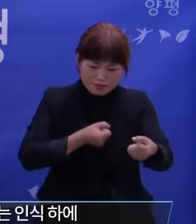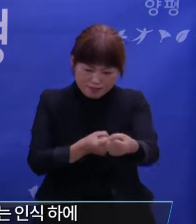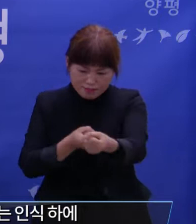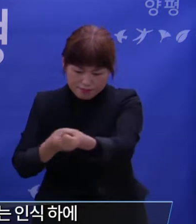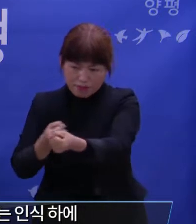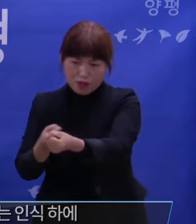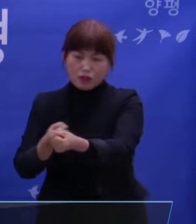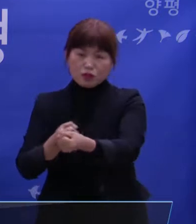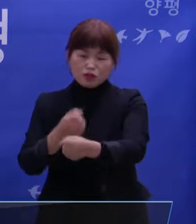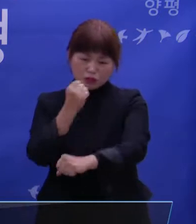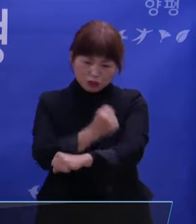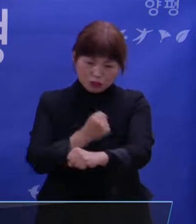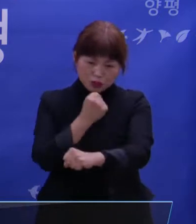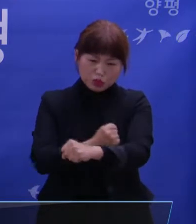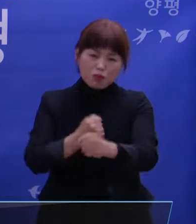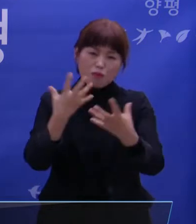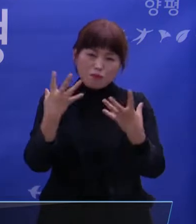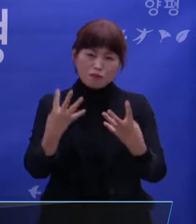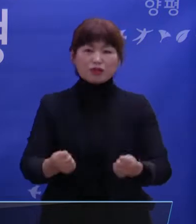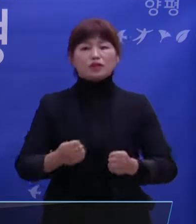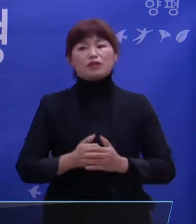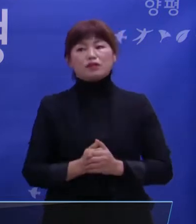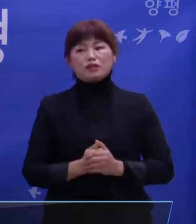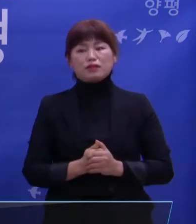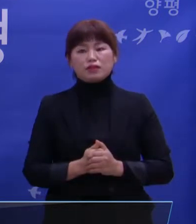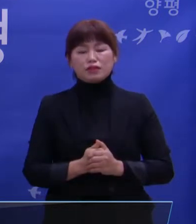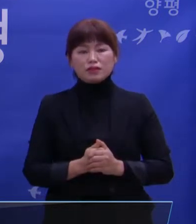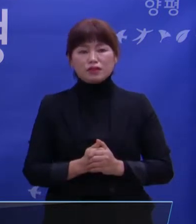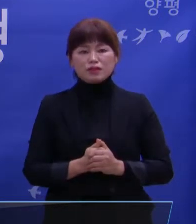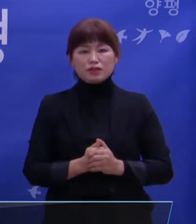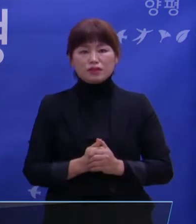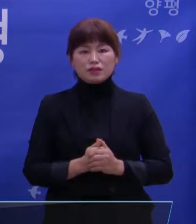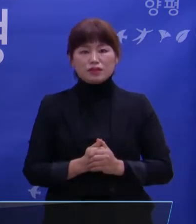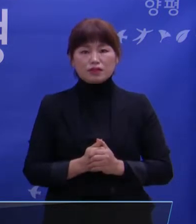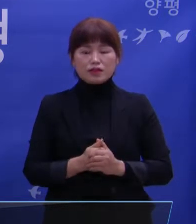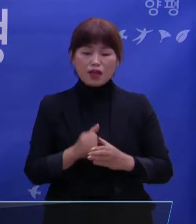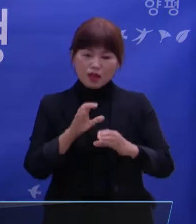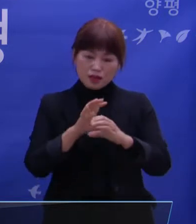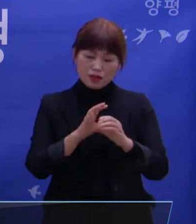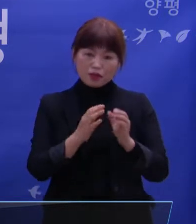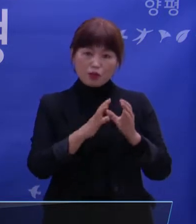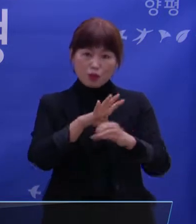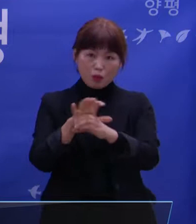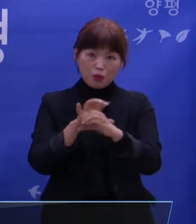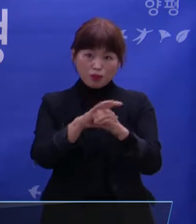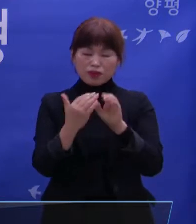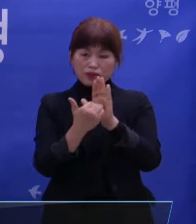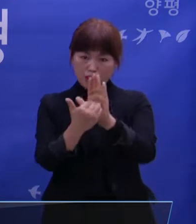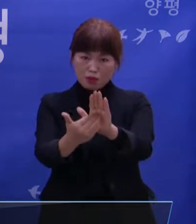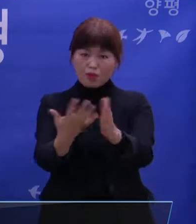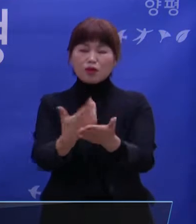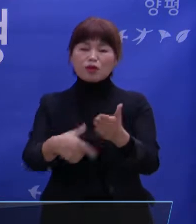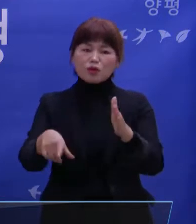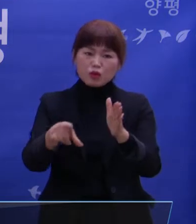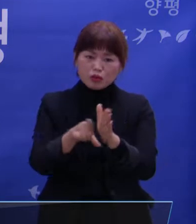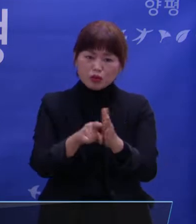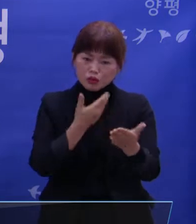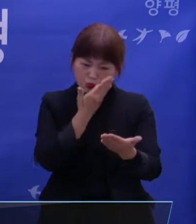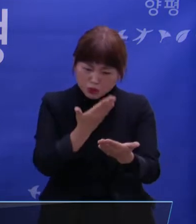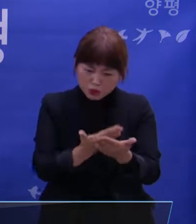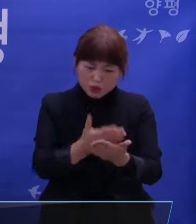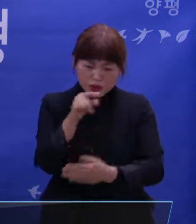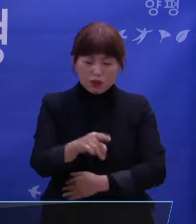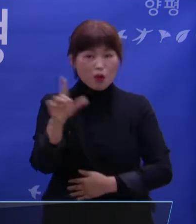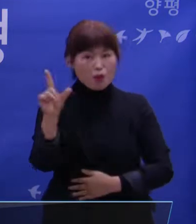있습니다. 무엇보다 중요하고 예방효과가 공인된 것은 바로 국민 여러분의